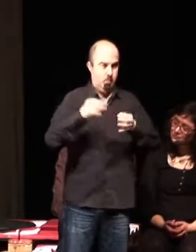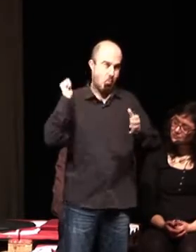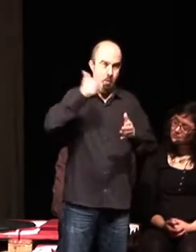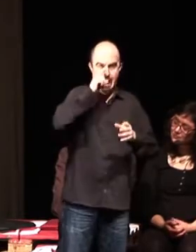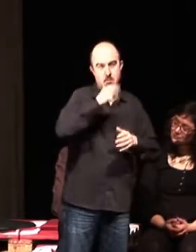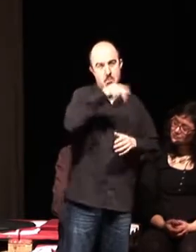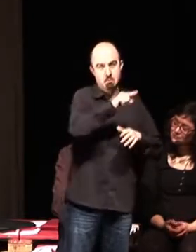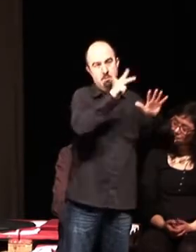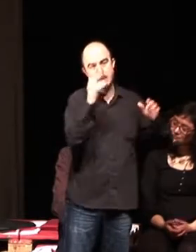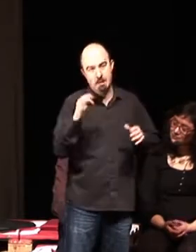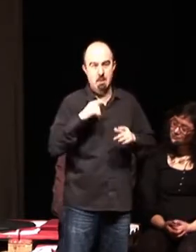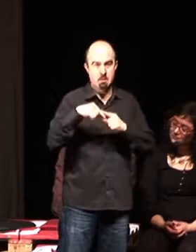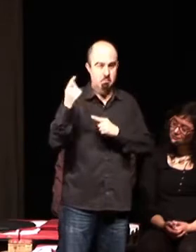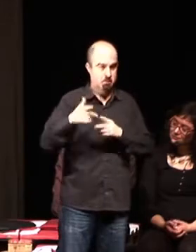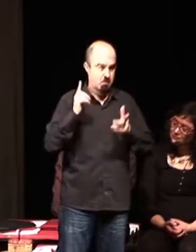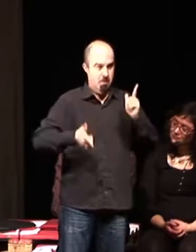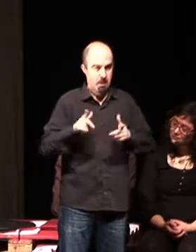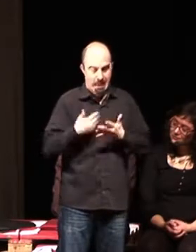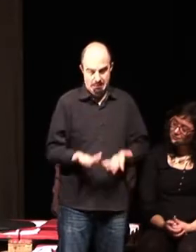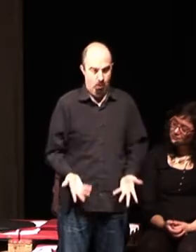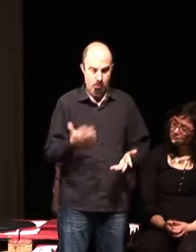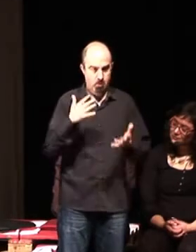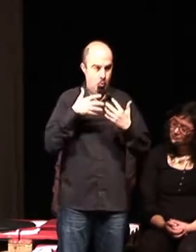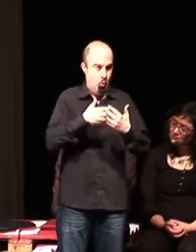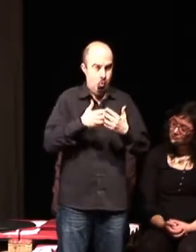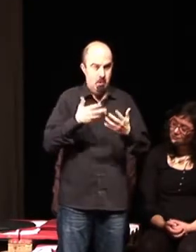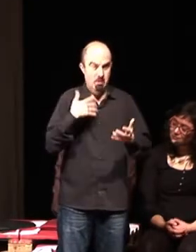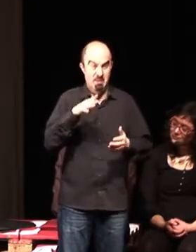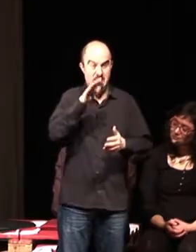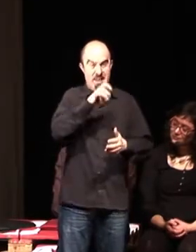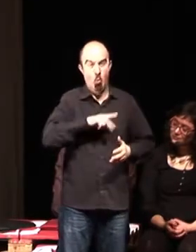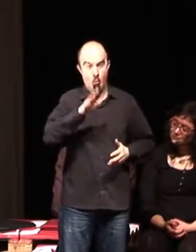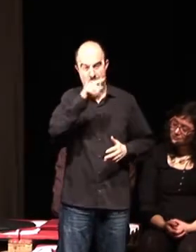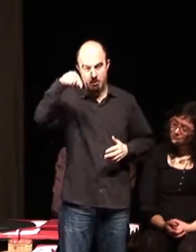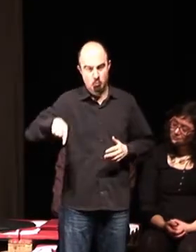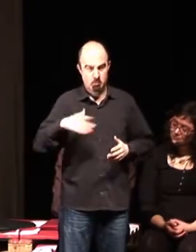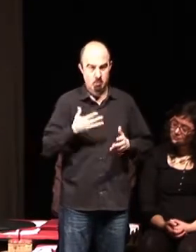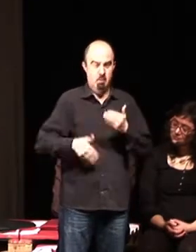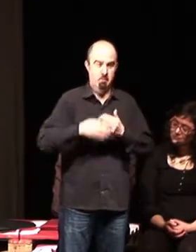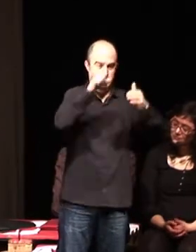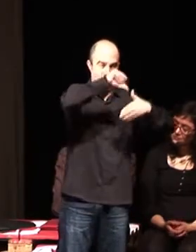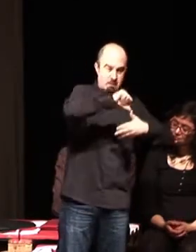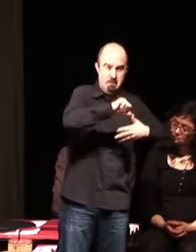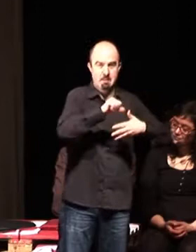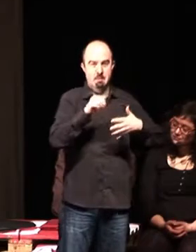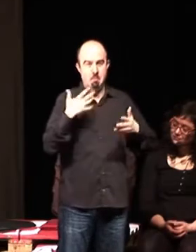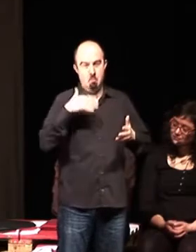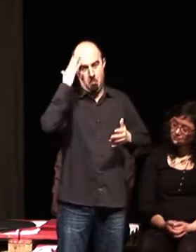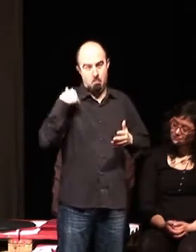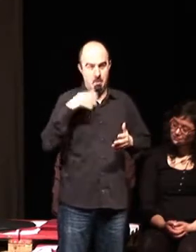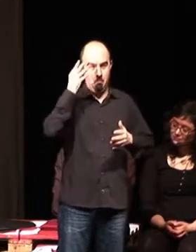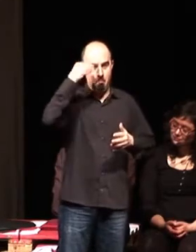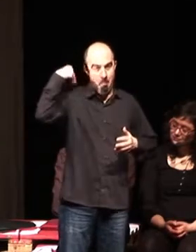als anys 30, com ha passat als zapatistes i com passa ara amb les lluites dels pobles del sud d'Europa, dels pobles originaris d'Amèrica, dels pobles del poble